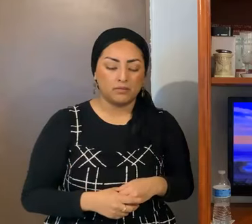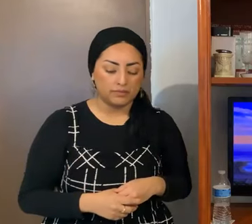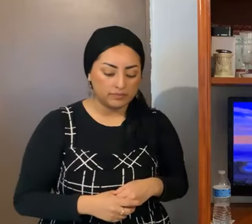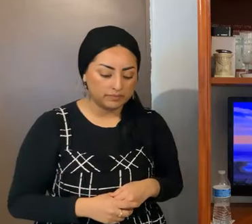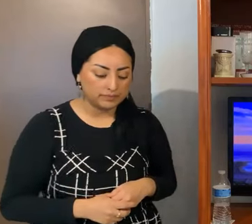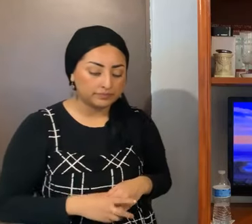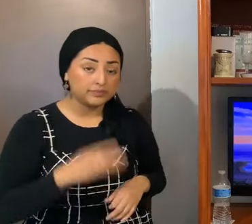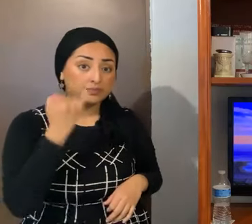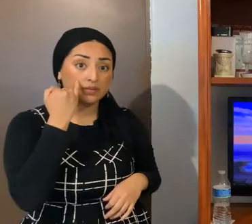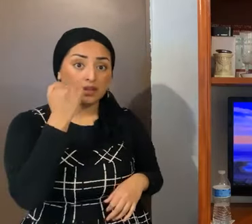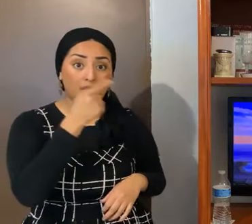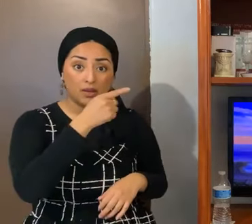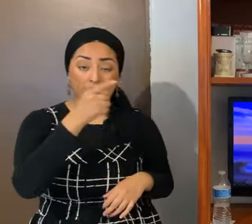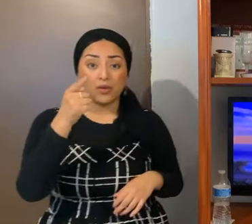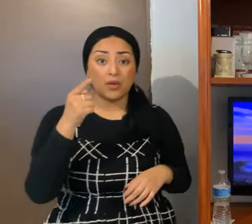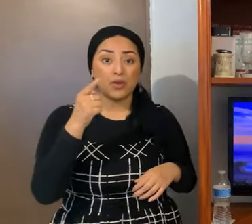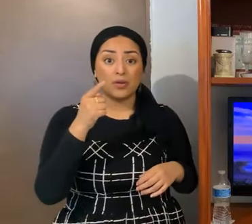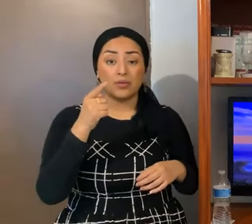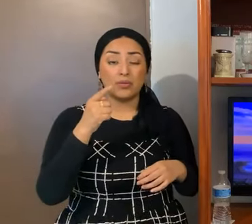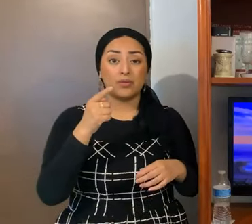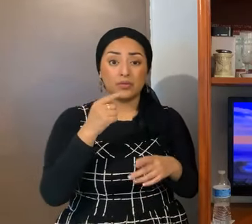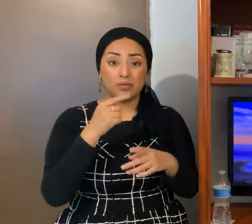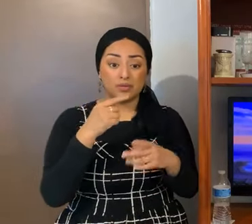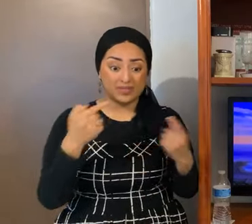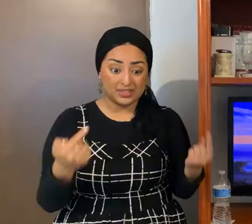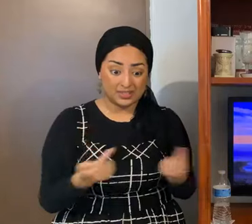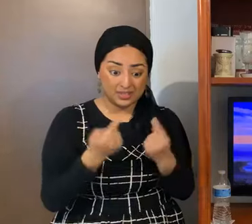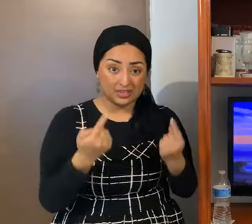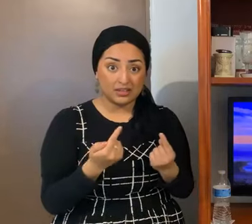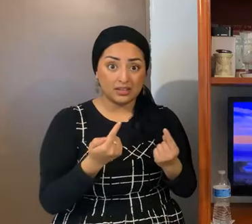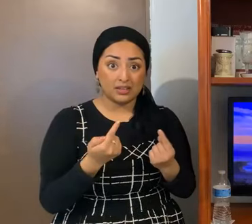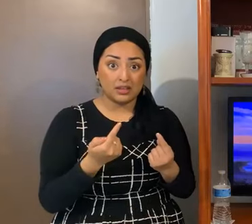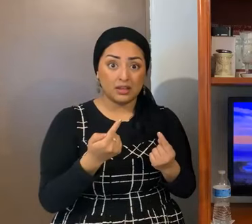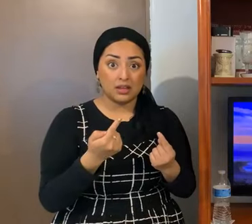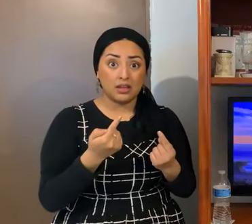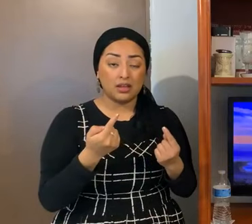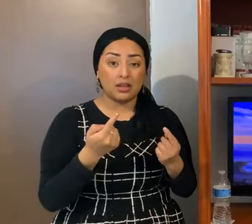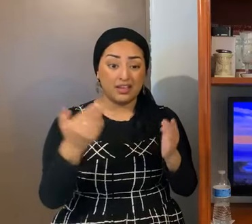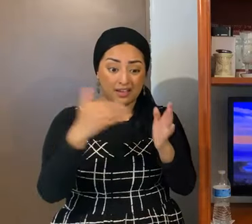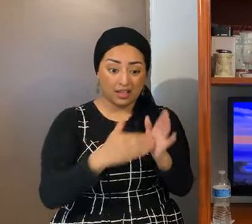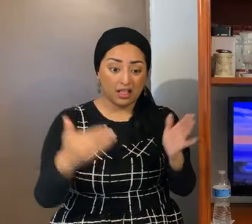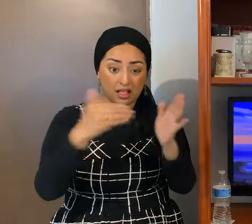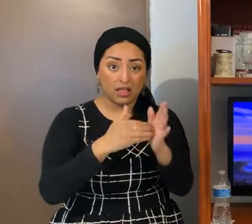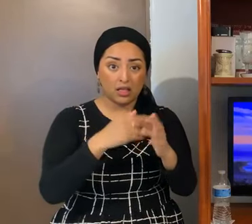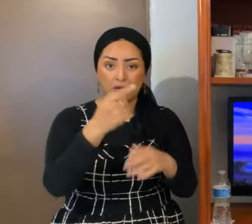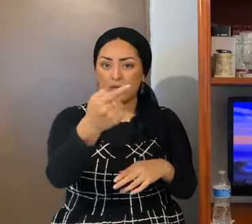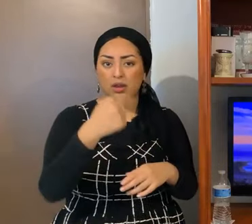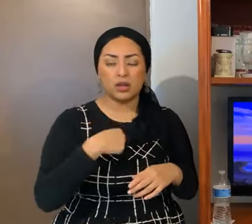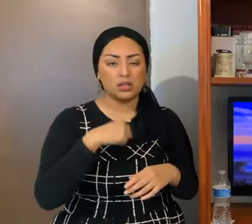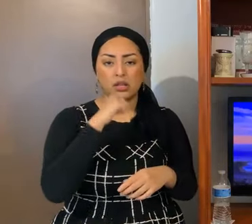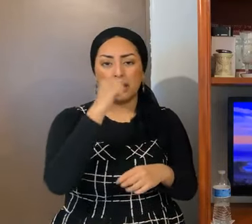esto, quien traiciona a Yahshua, no es mi hermano. Pero si alguien está en la audiencia, piénsenlo.